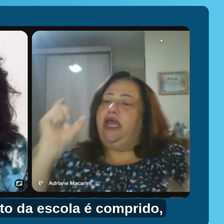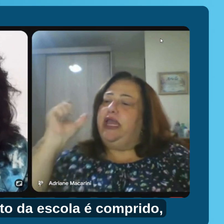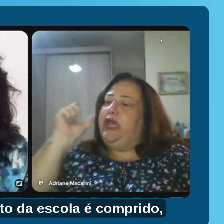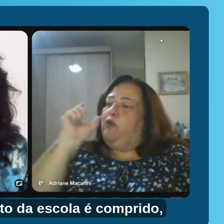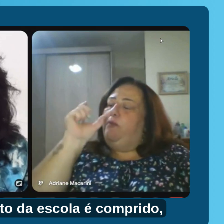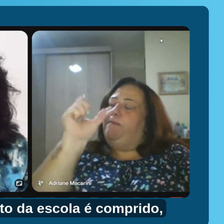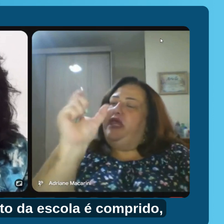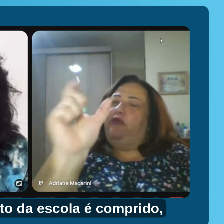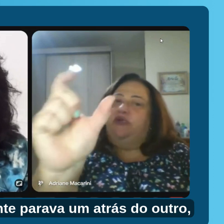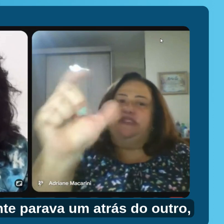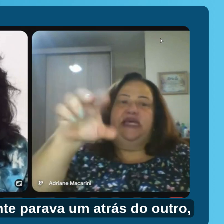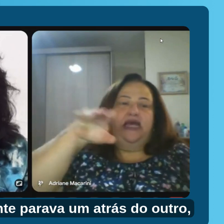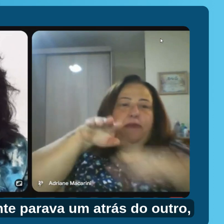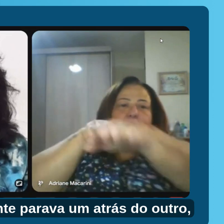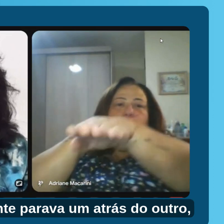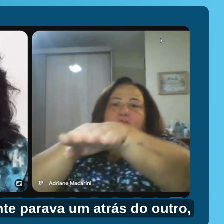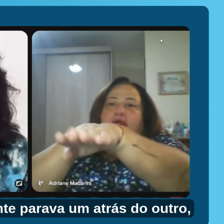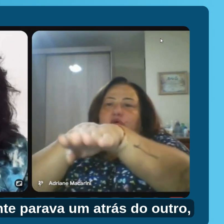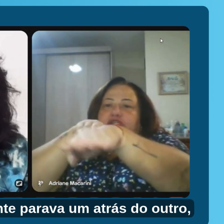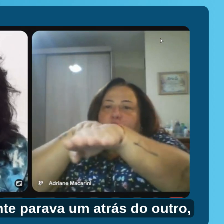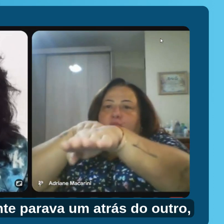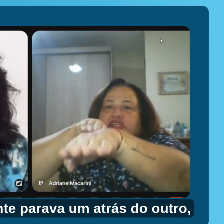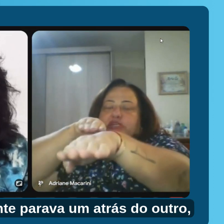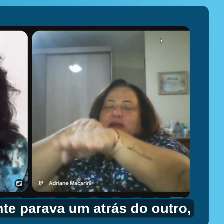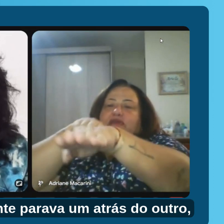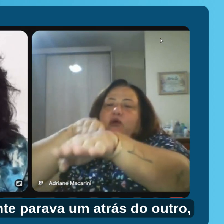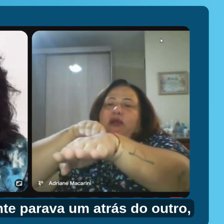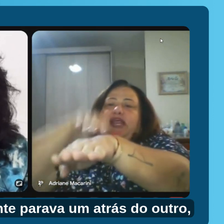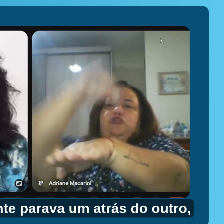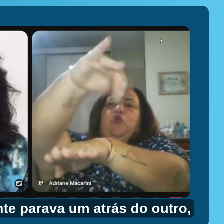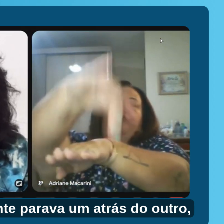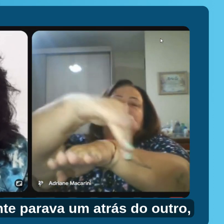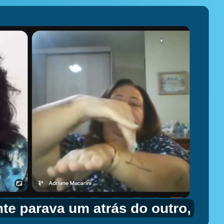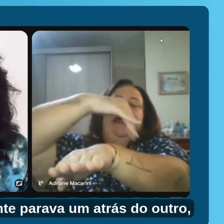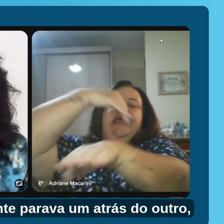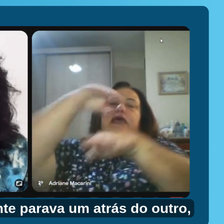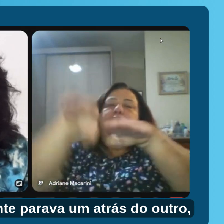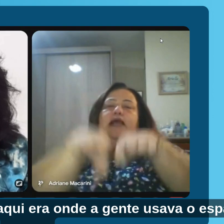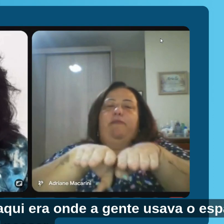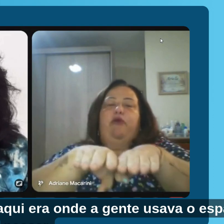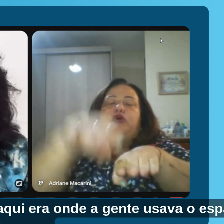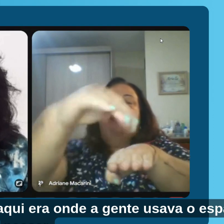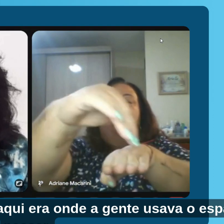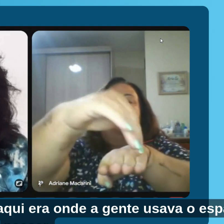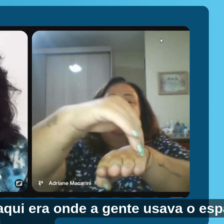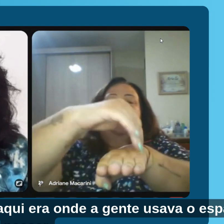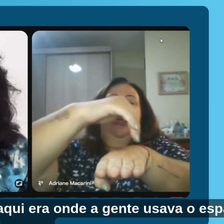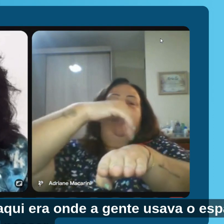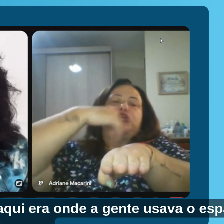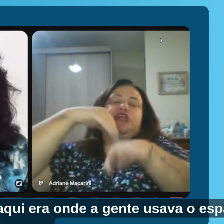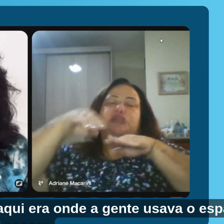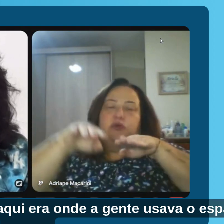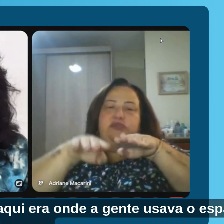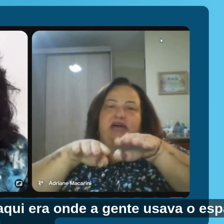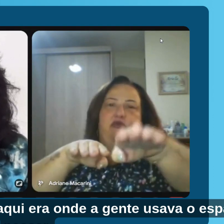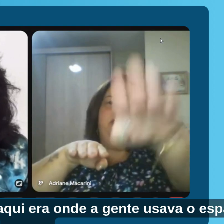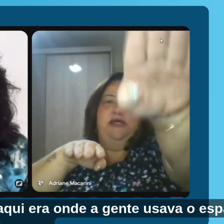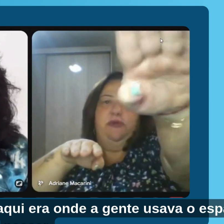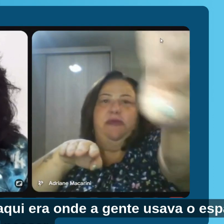ele é comprido, assim, cabe um carro, a gente parava um atrás do outro, e aqui cabiam 2 carros, mas aqui era onde a gente usava o espaço para passar,